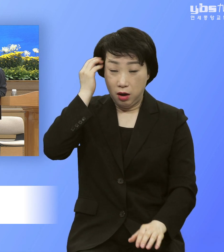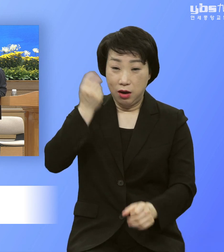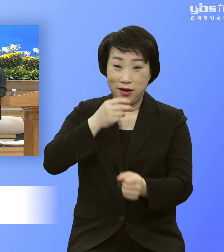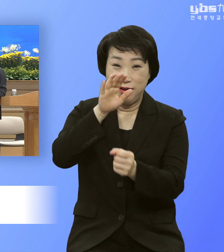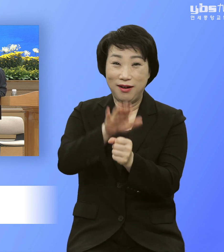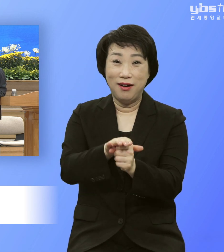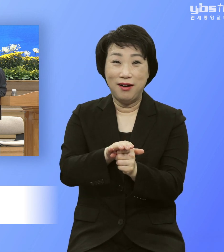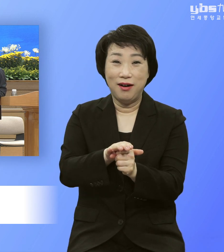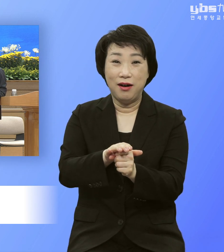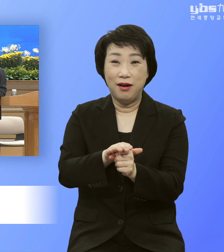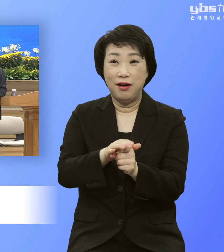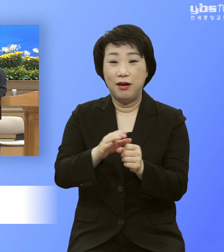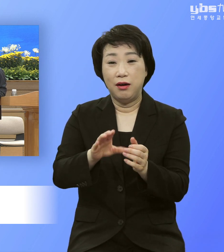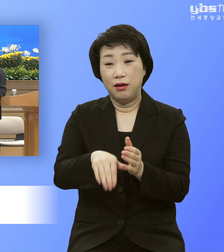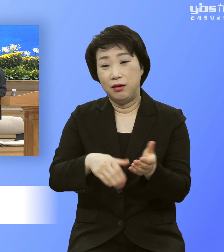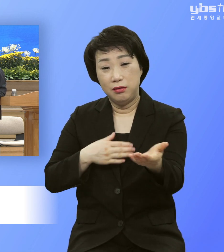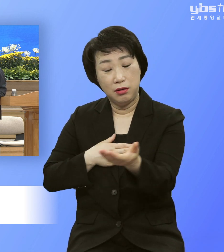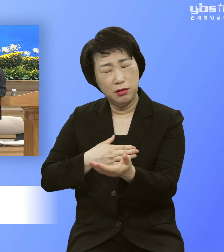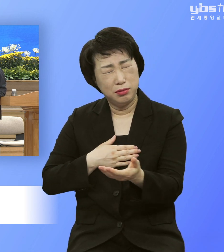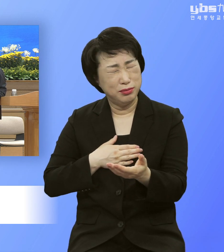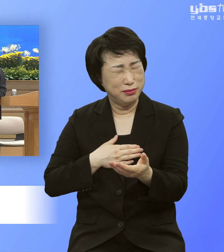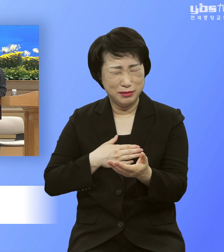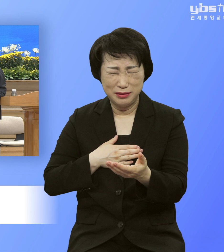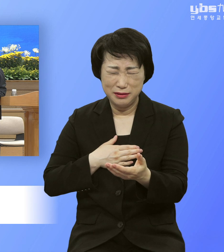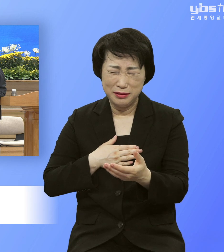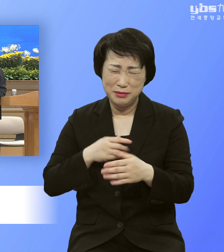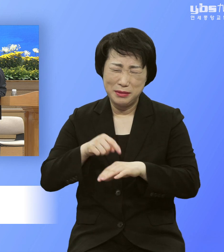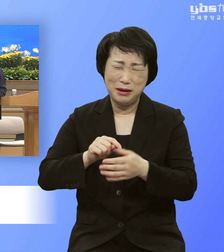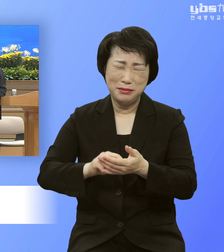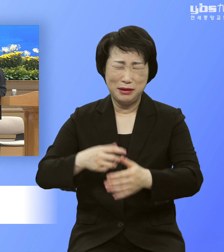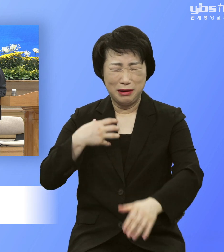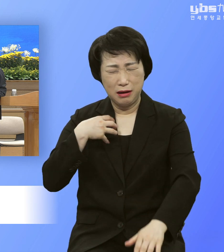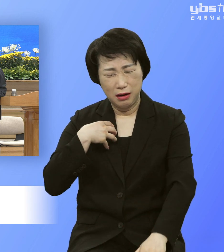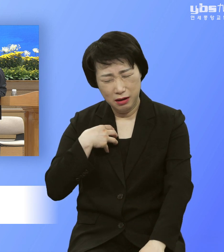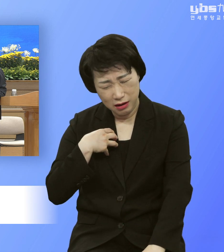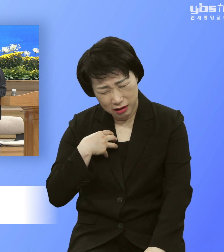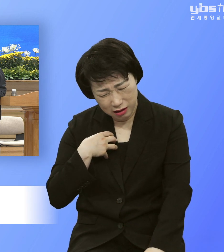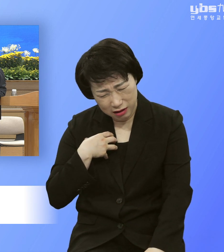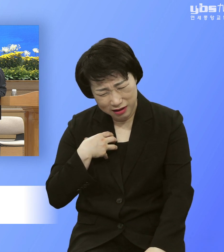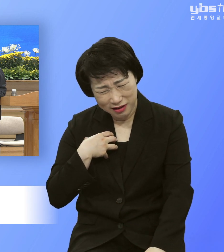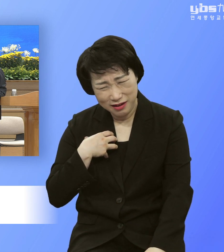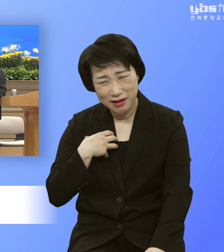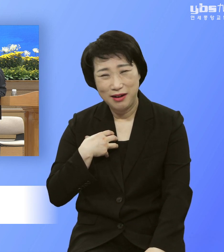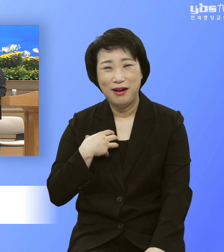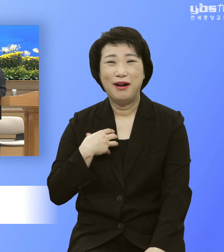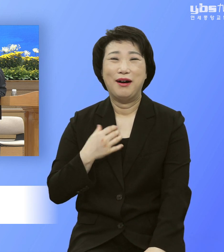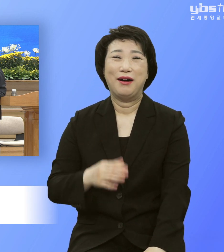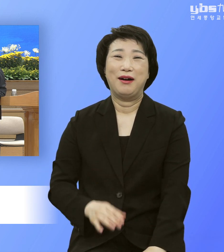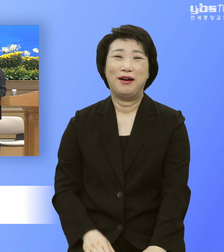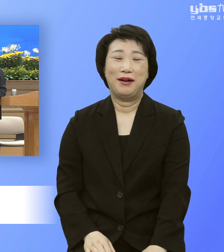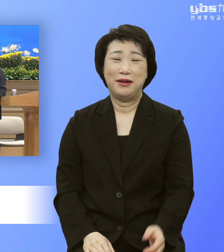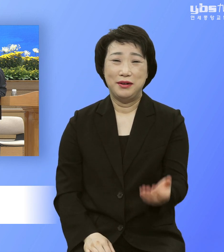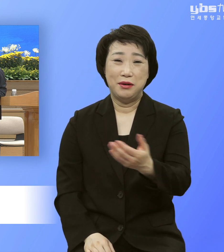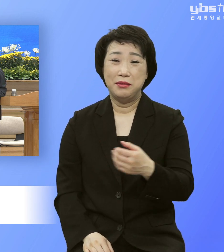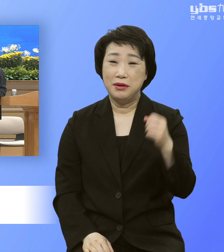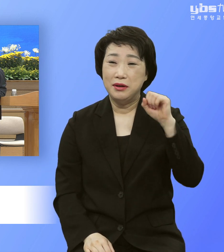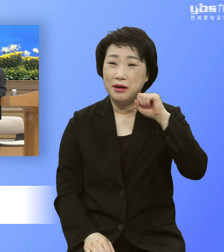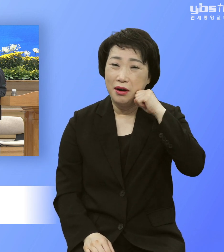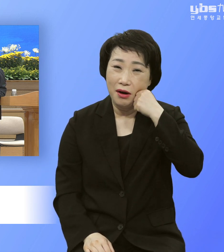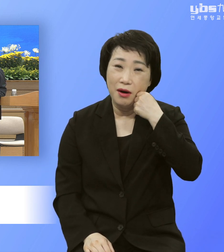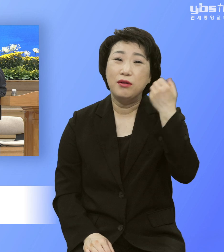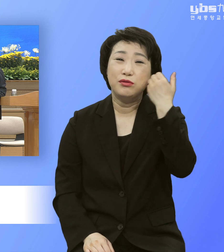예, 이럴 때 얼마나 정말로 마음이 힘들었겠대. 누가 제일